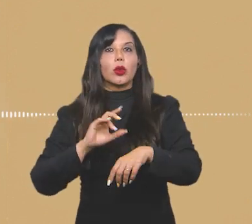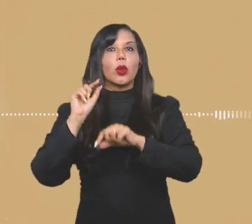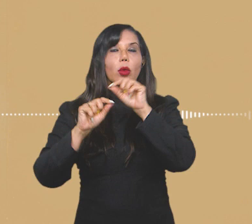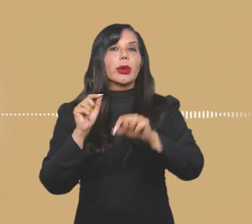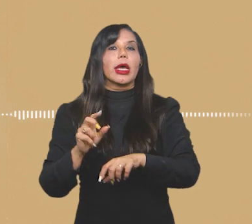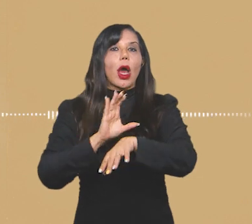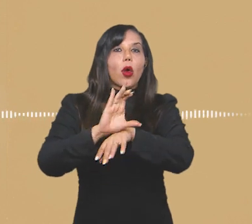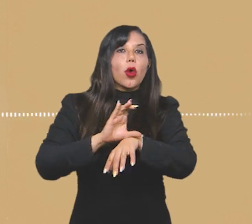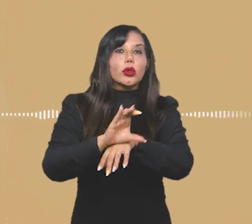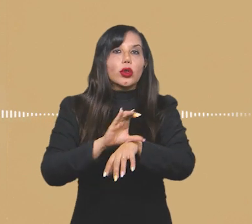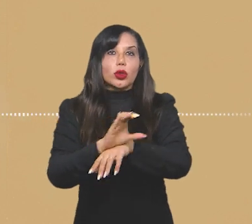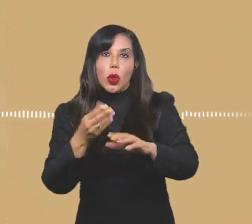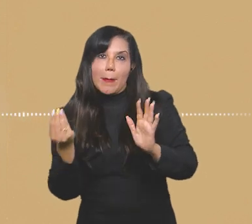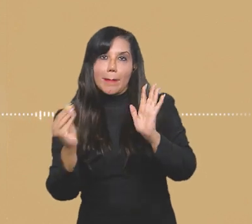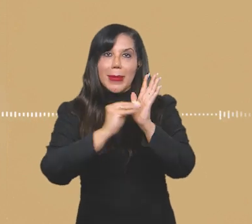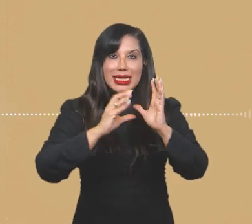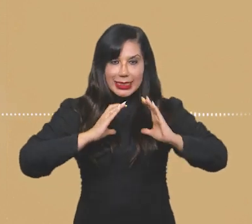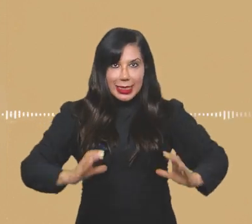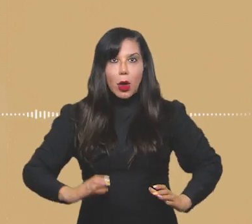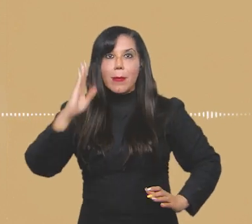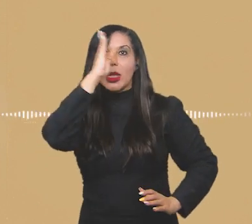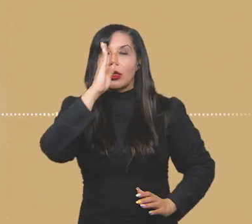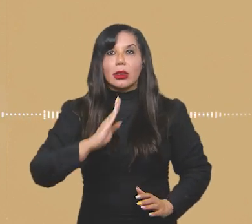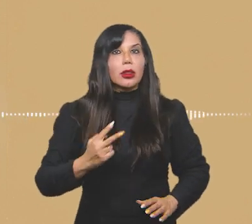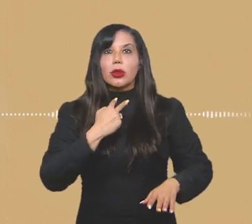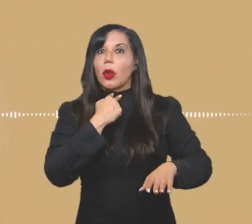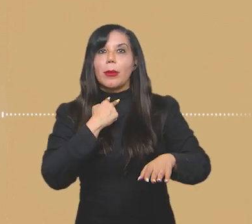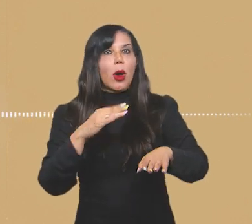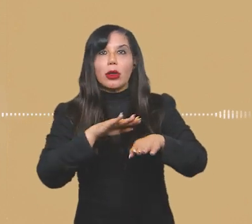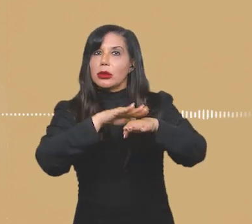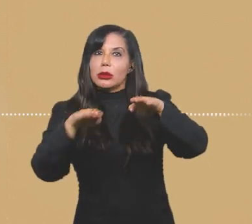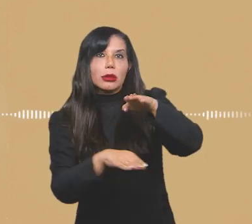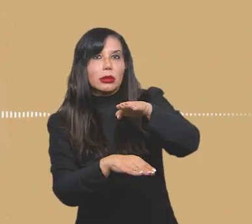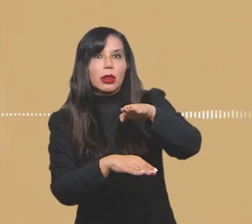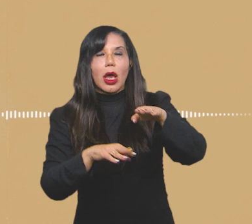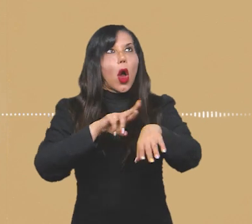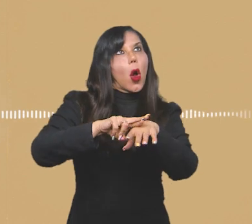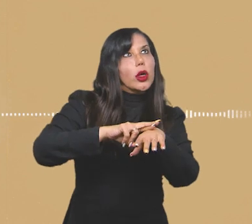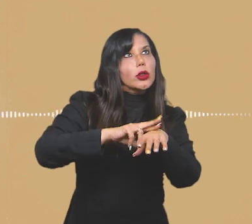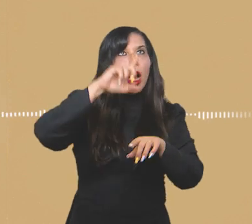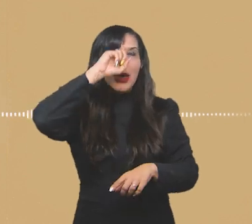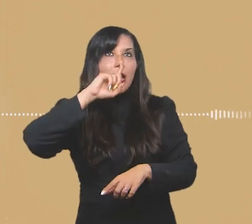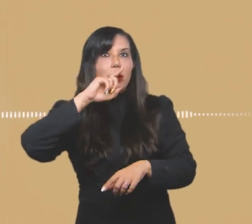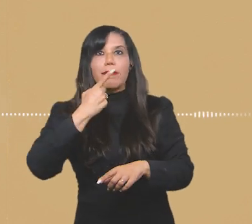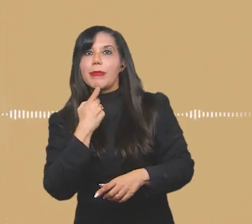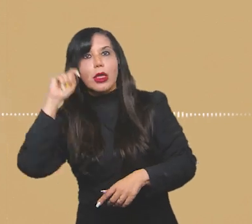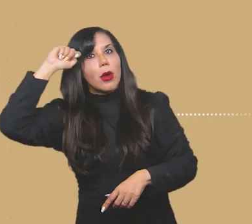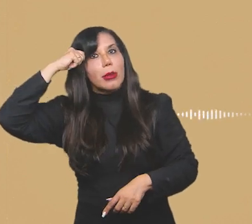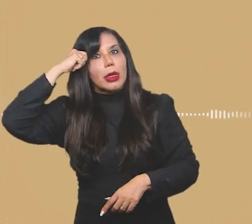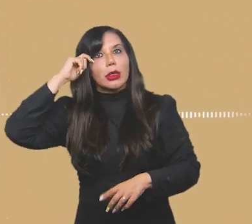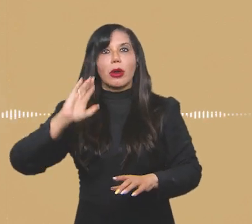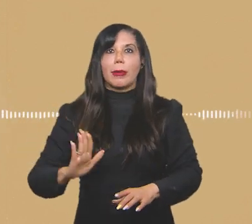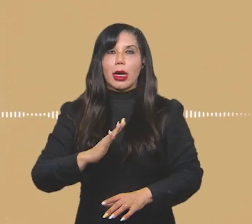da Constituição, marcando cidadãos brasileiros, não distingue o roxo do amarelo, o vermelho do preto,